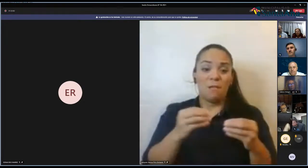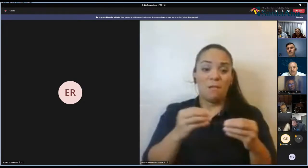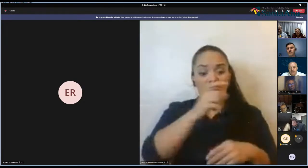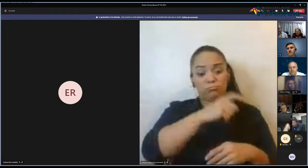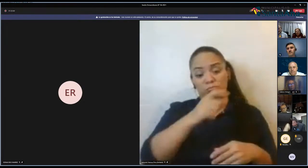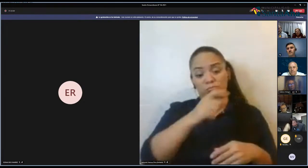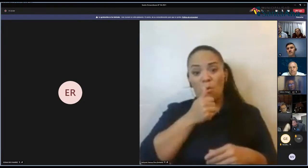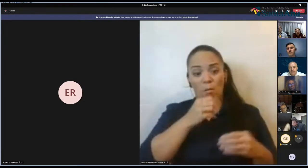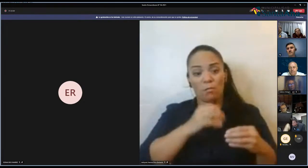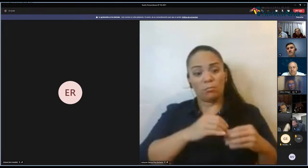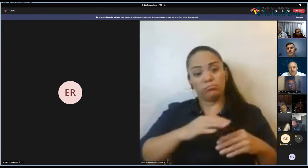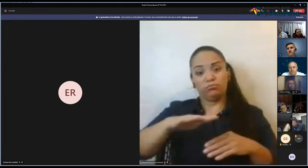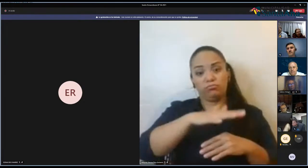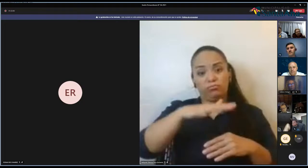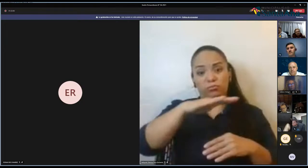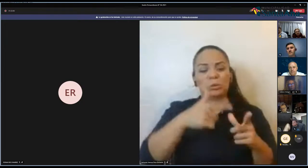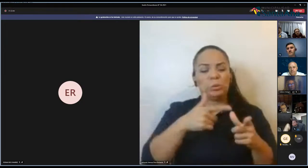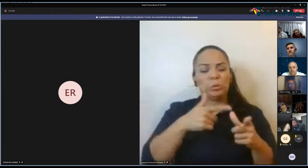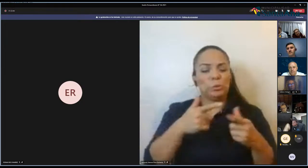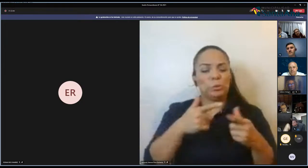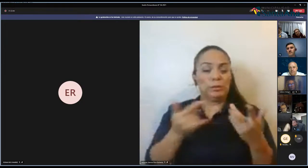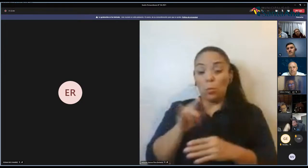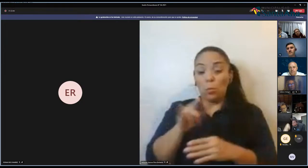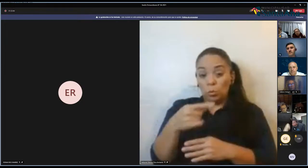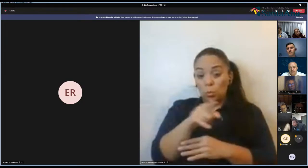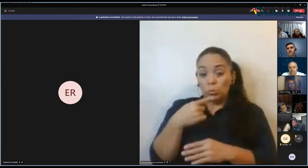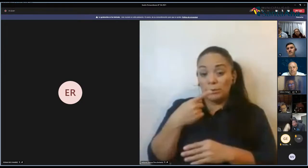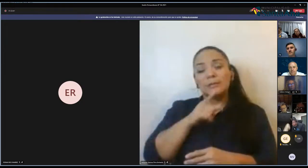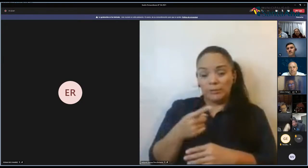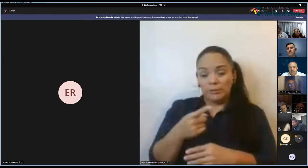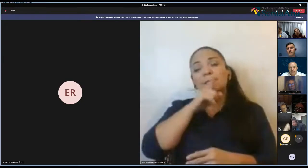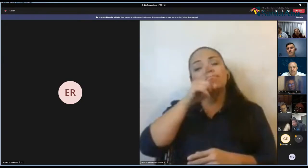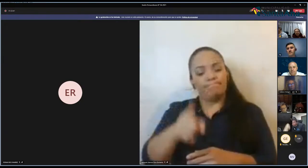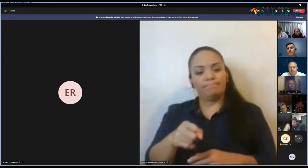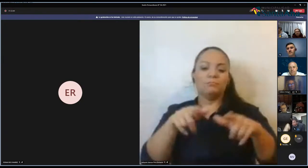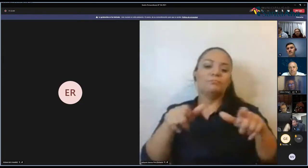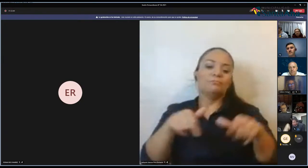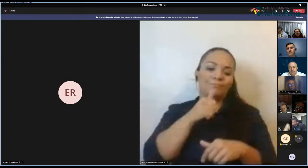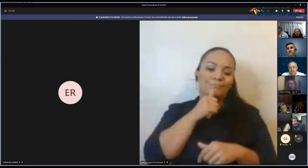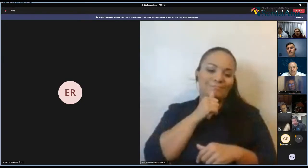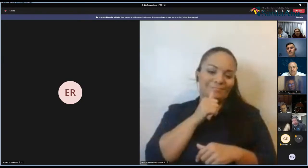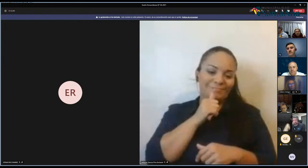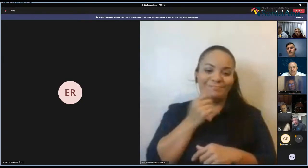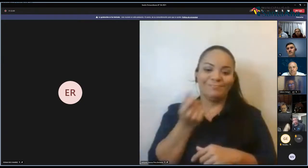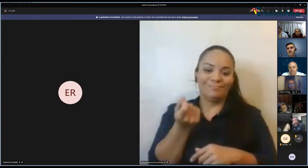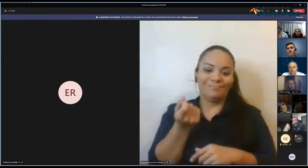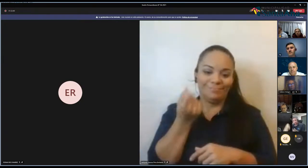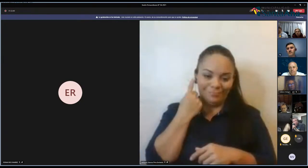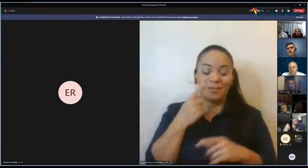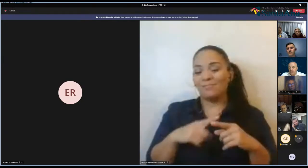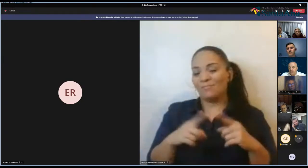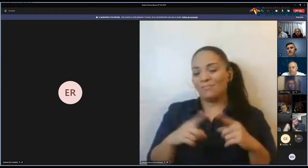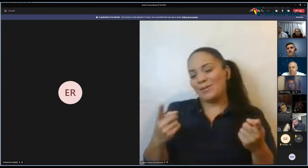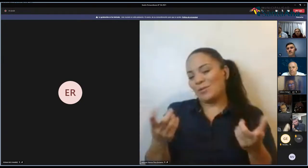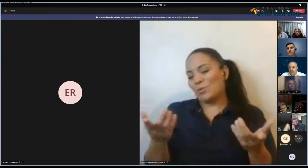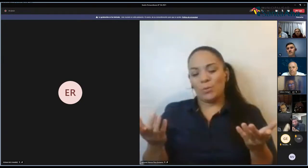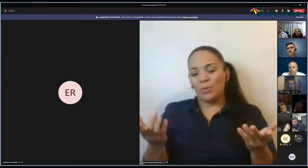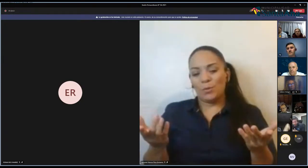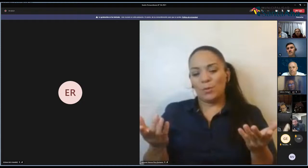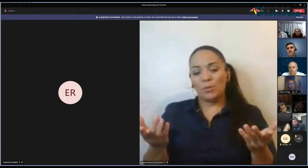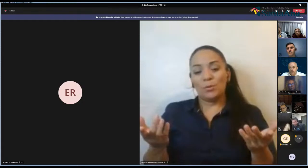entonces como dicen ustedes o sea es cierto es una propiedad privada pero yo quiero que ustedes